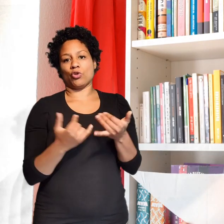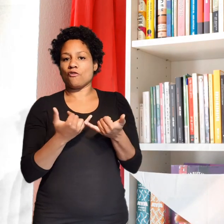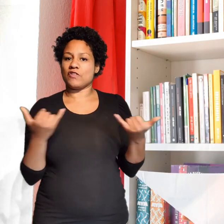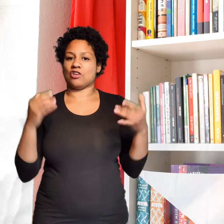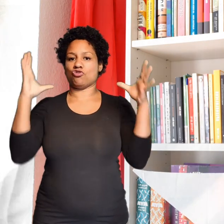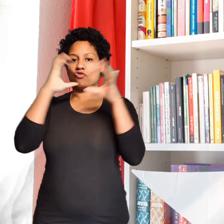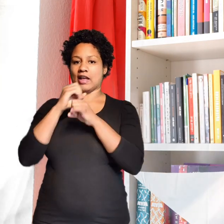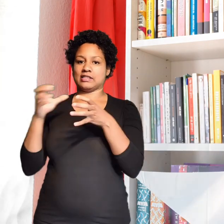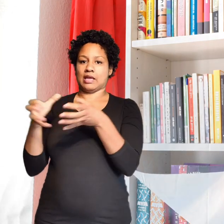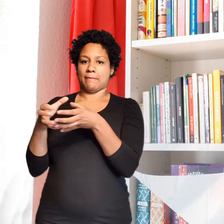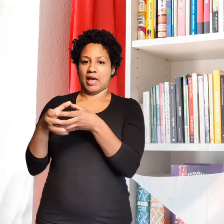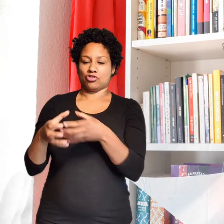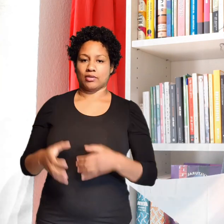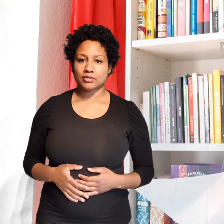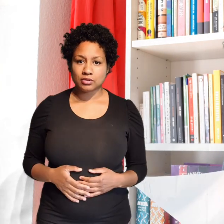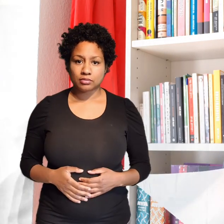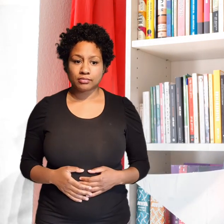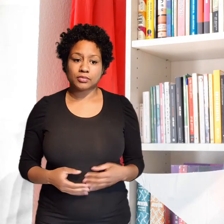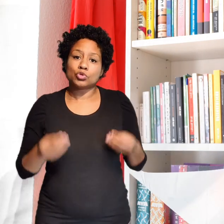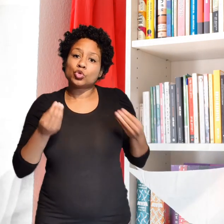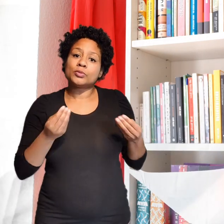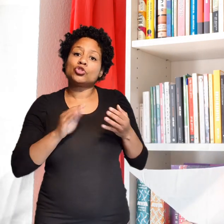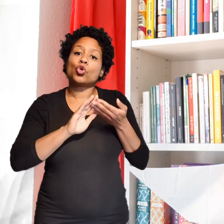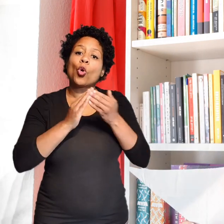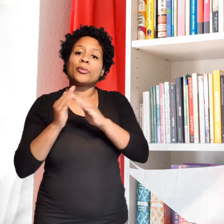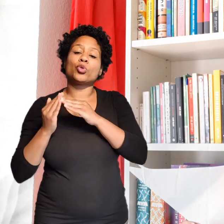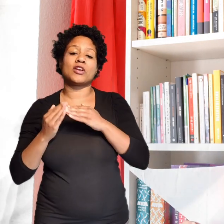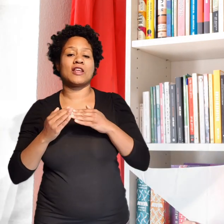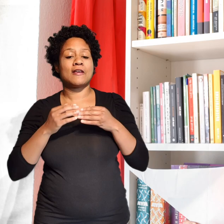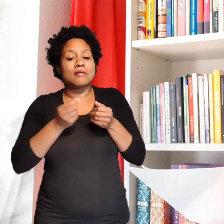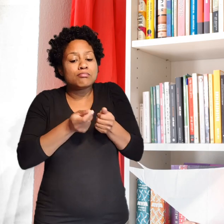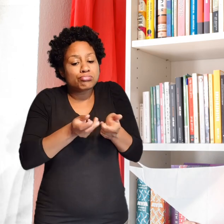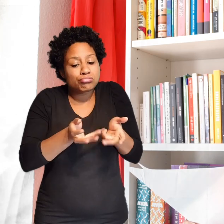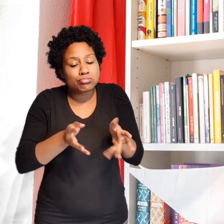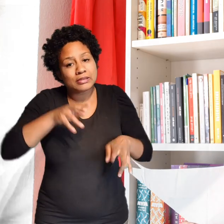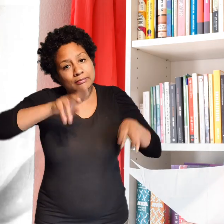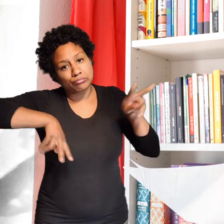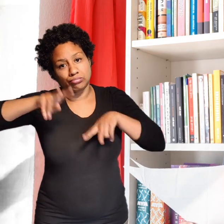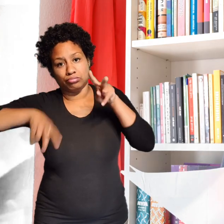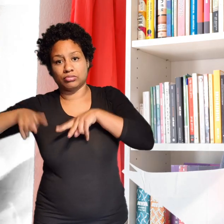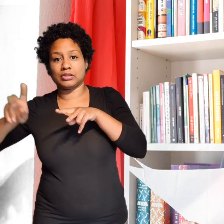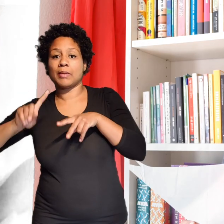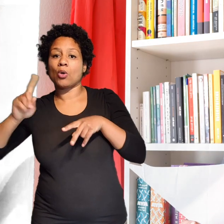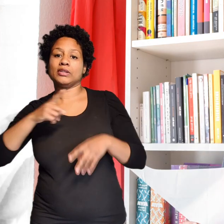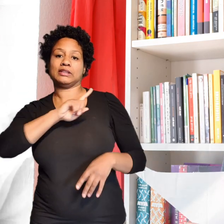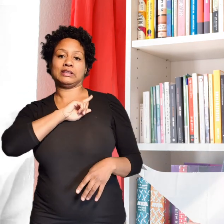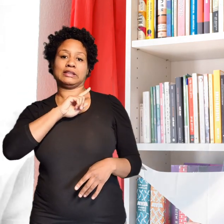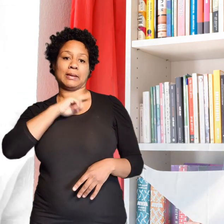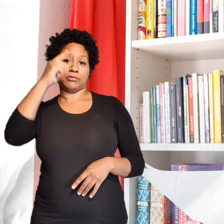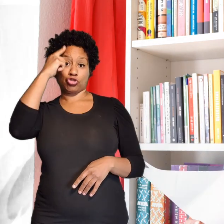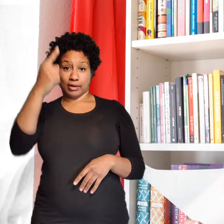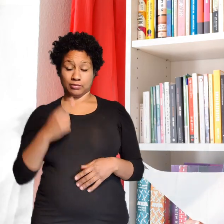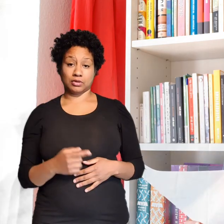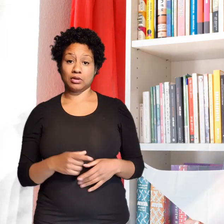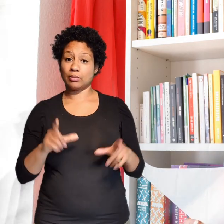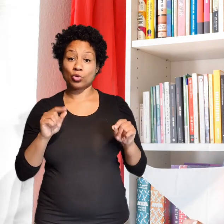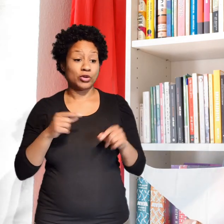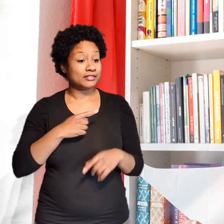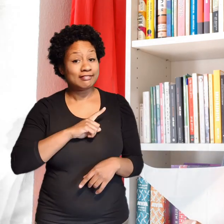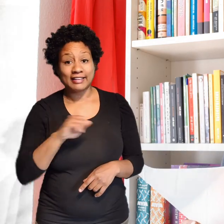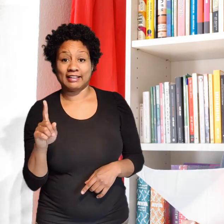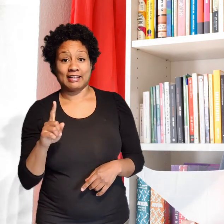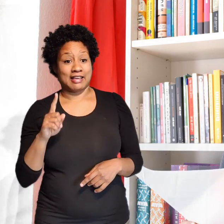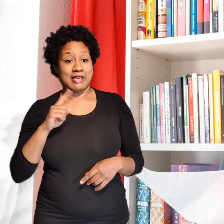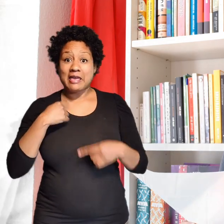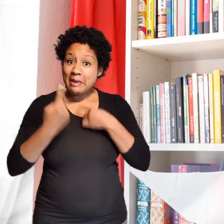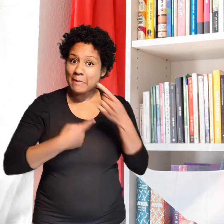sind vielfältig und selbstbestimmt. Mit Sicherheit sind sie sich untereinander nicht immer einig, nicht einmal in der